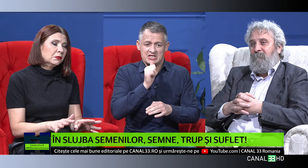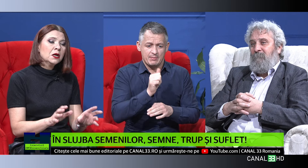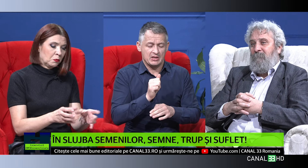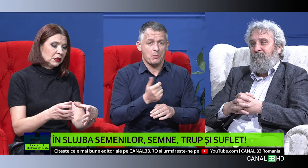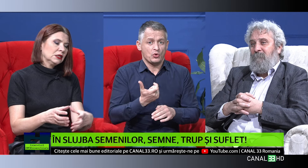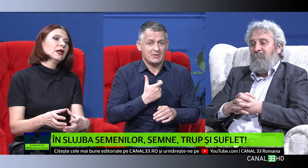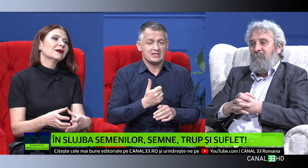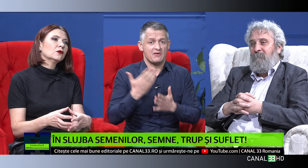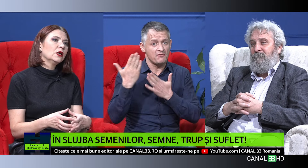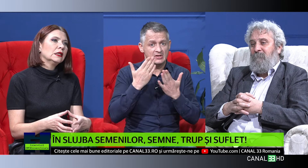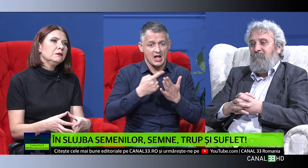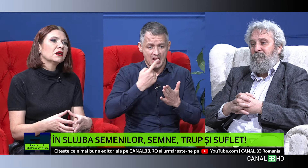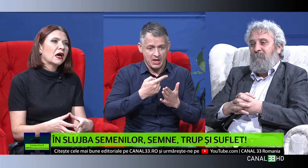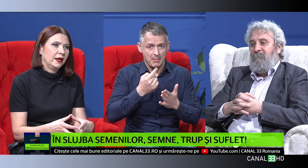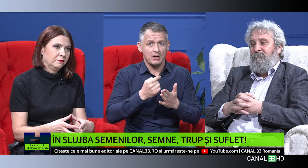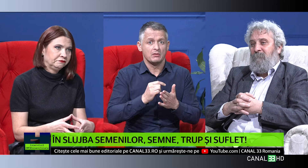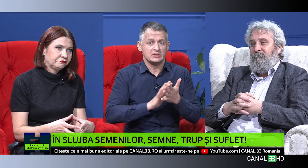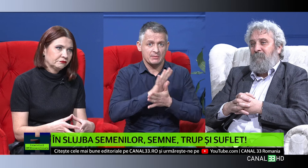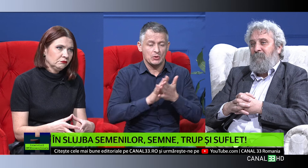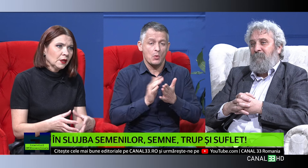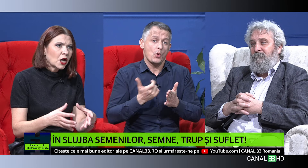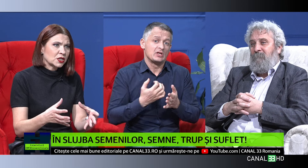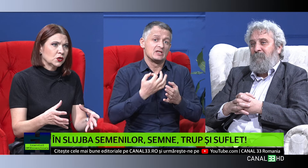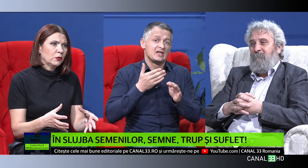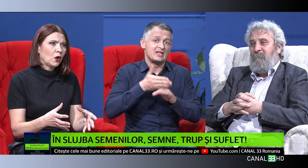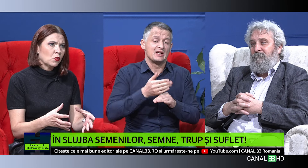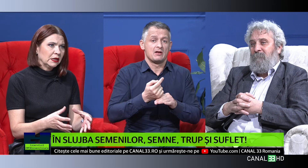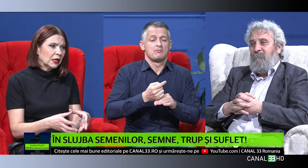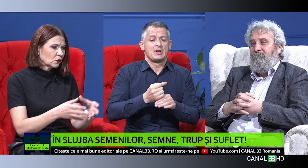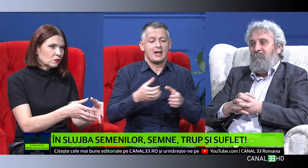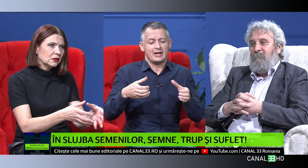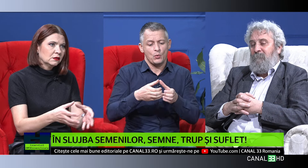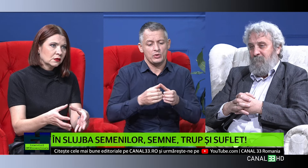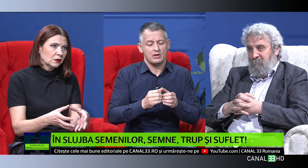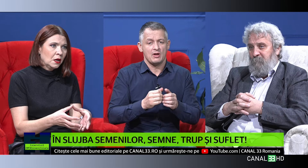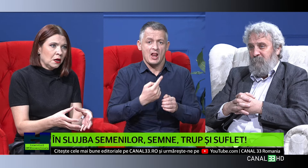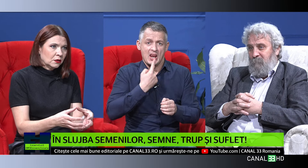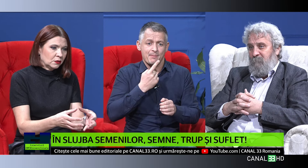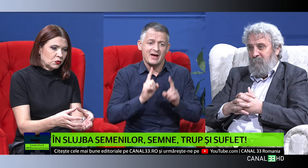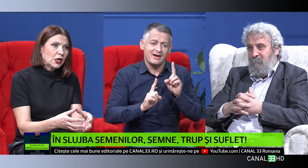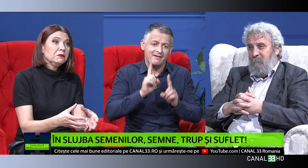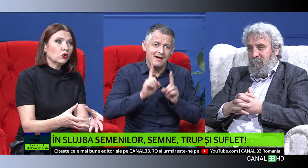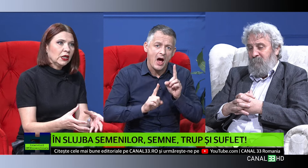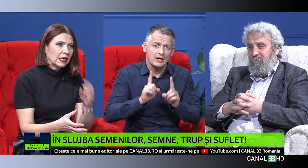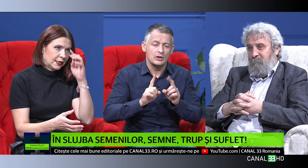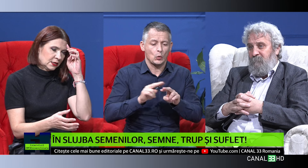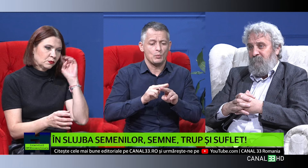limbă, poate intra la categoria de limbi rare. Așa se numeau la un moment dat, cum sunt cele minoritare, să